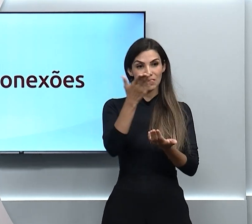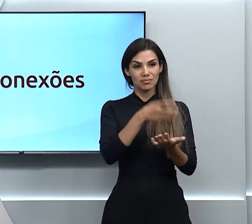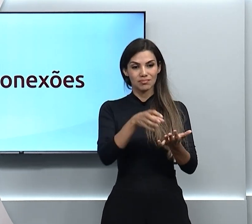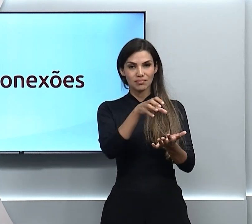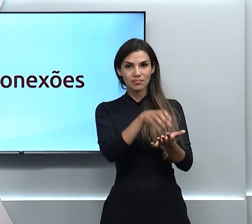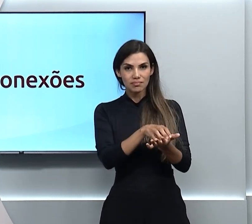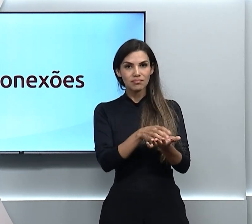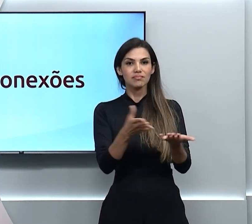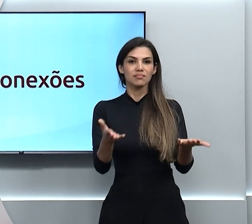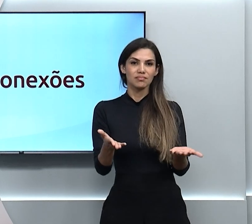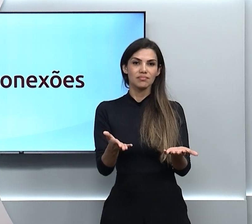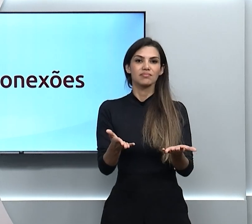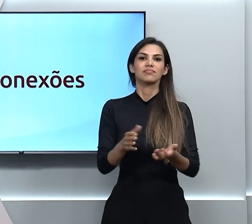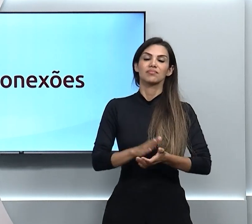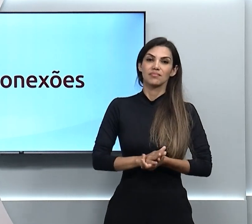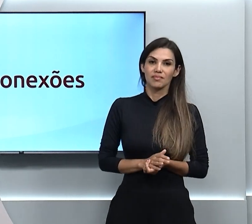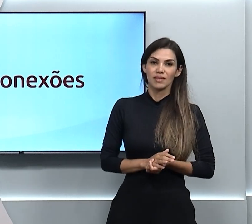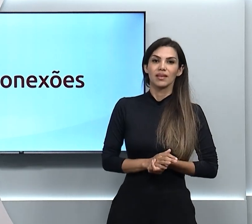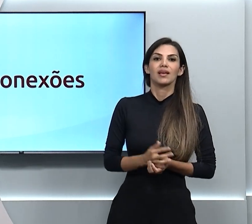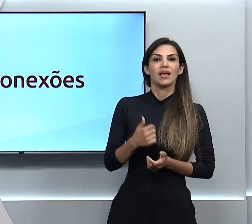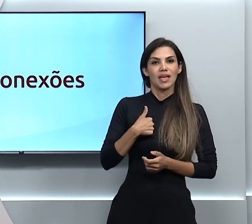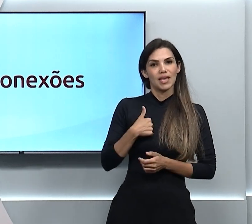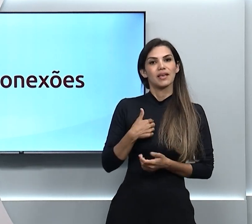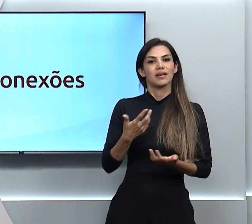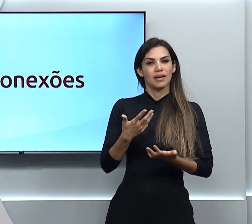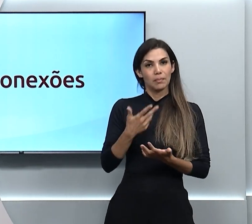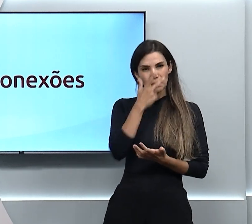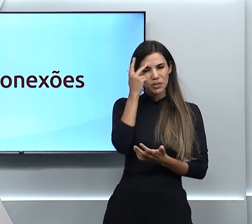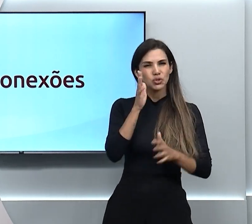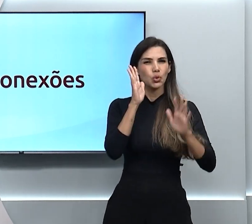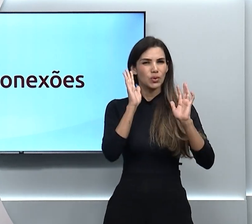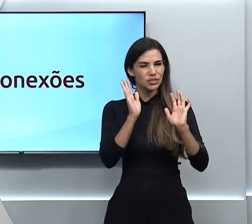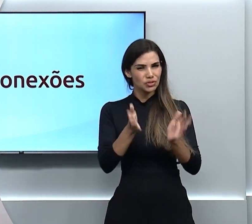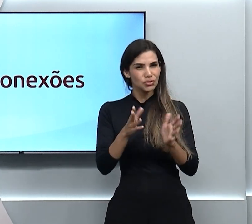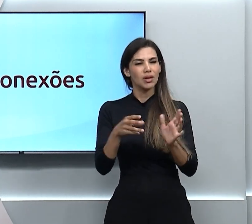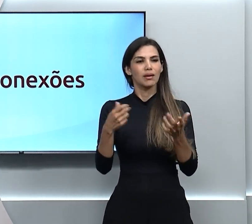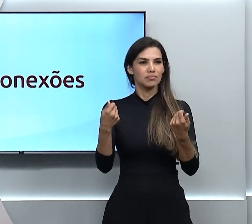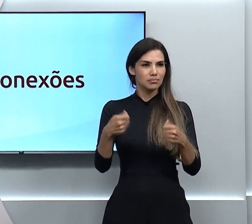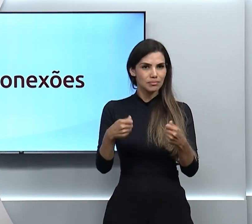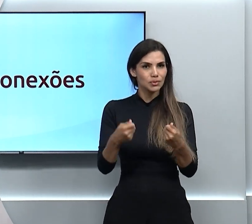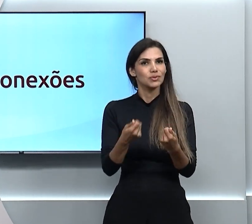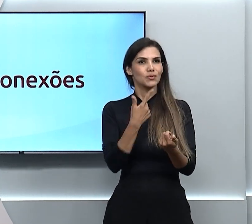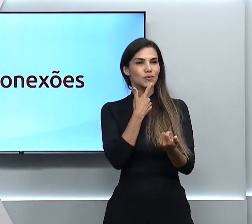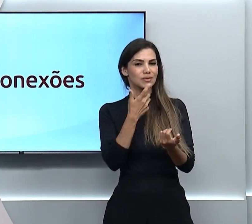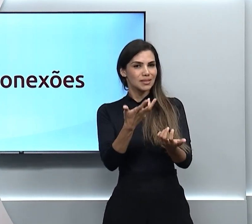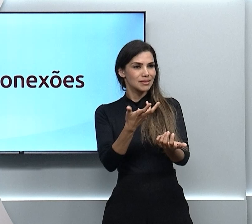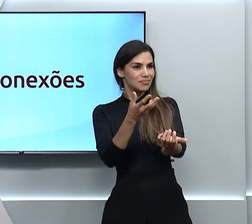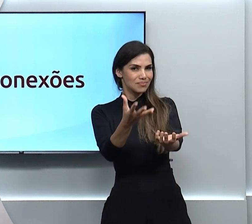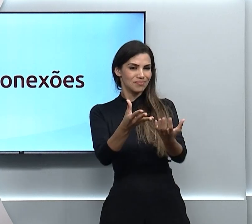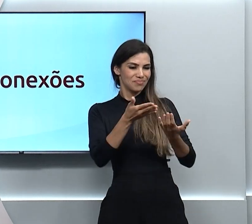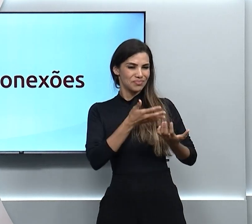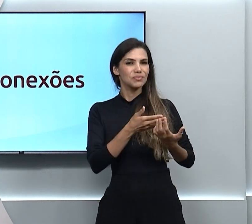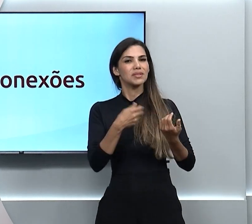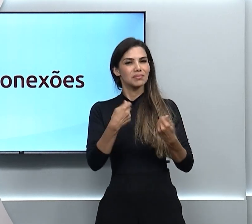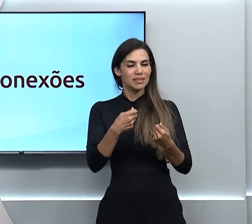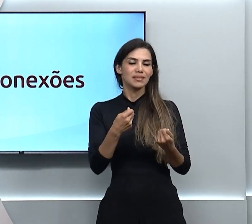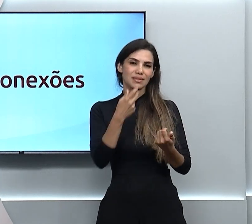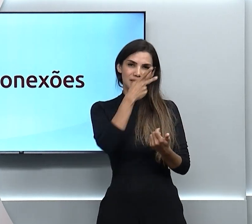como uma pessoa que já teve que receber bolsa de sangue, é muito importante que as pessoas possam fazer essa doação e possam salvar